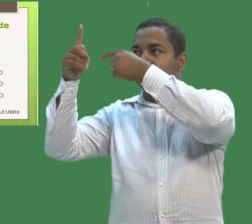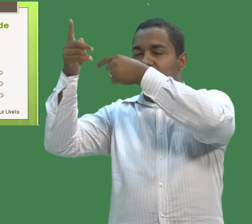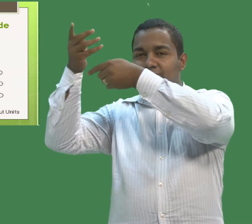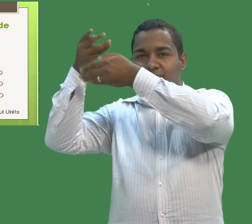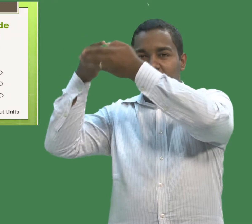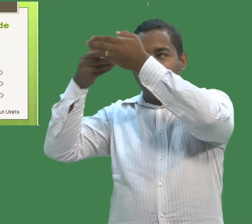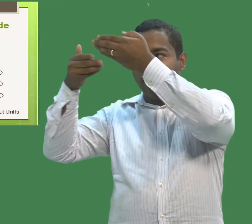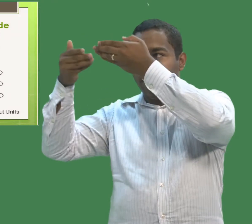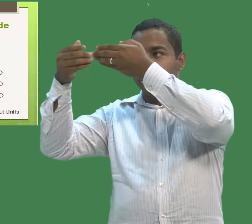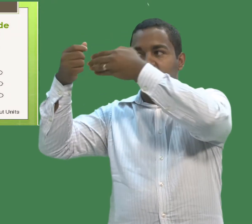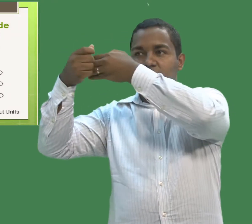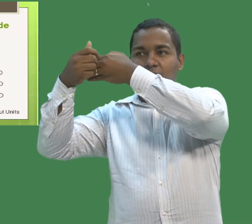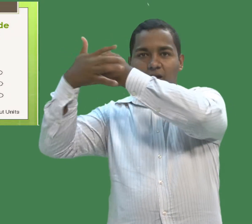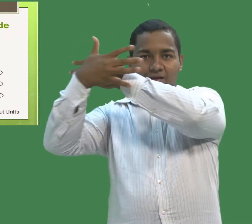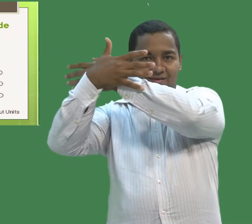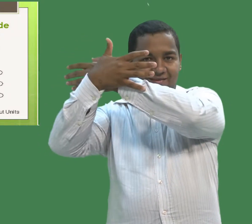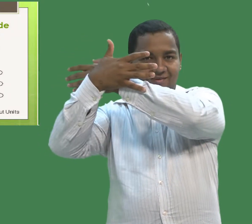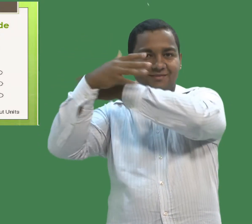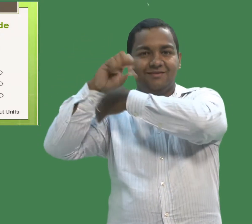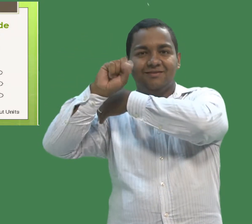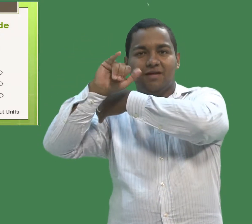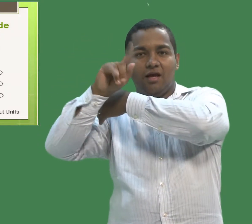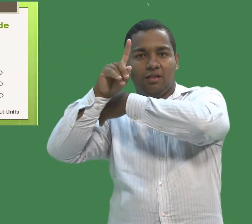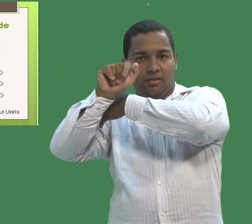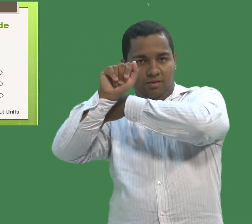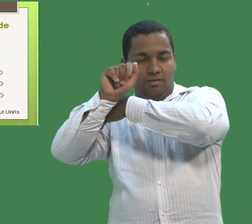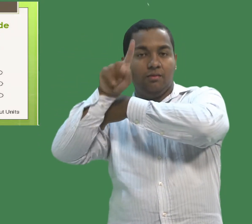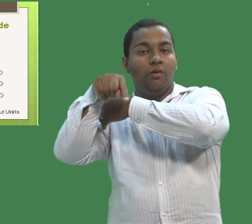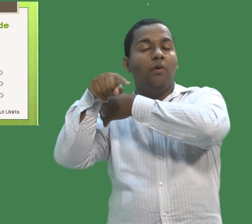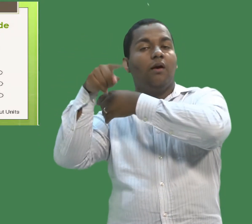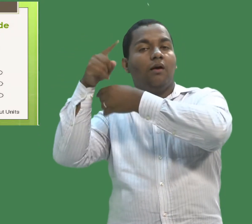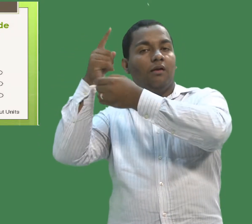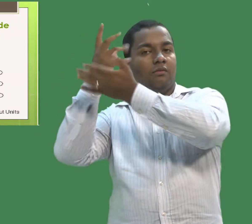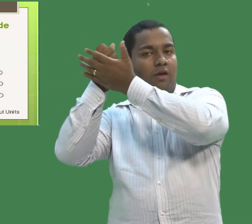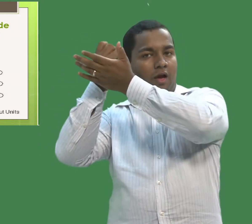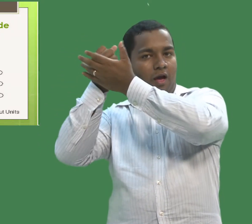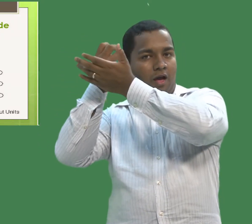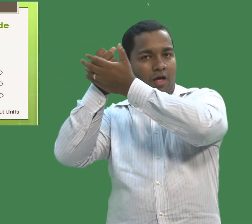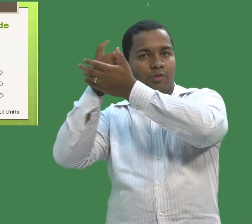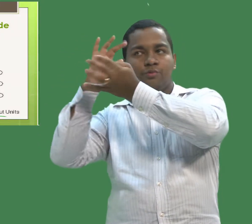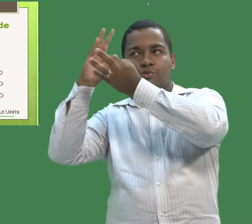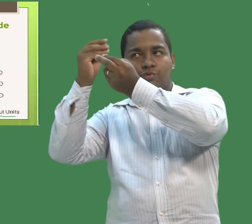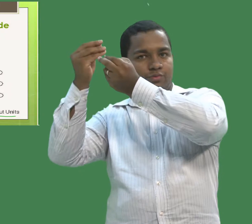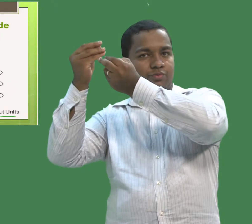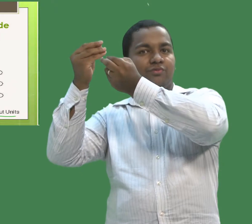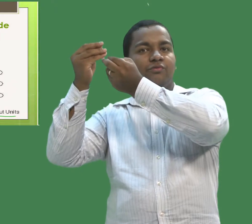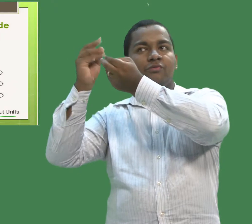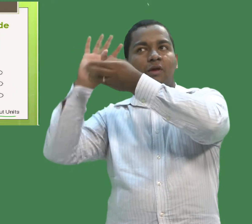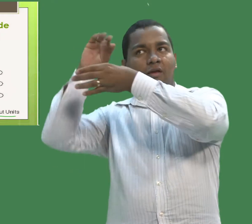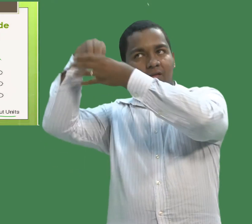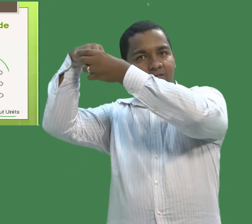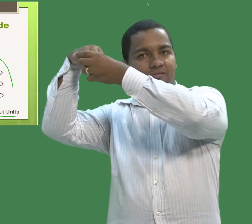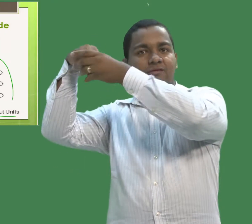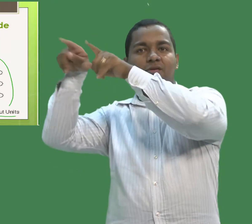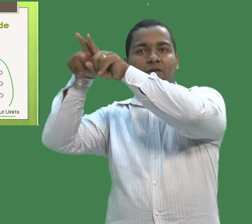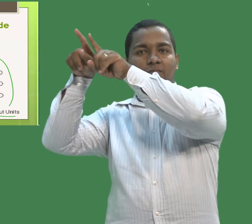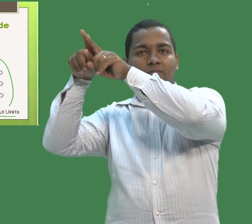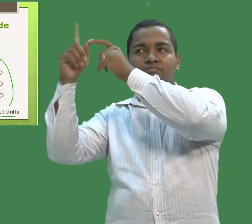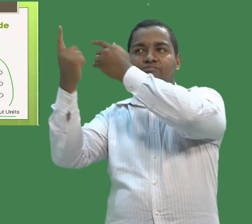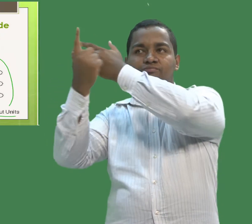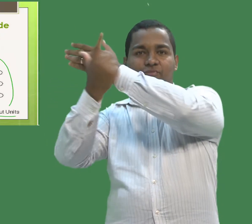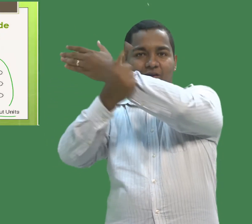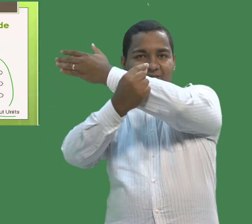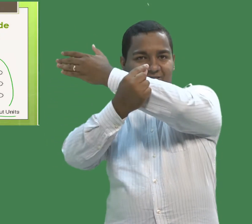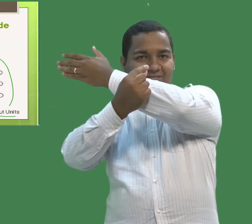conforme vemos aqui embaixo. Ó, dados de entrada, processamento desses dados e dados de saída. Então, isso aqui tudo é um esquema